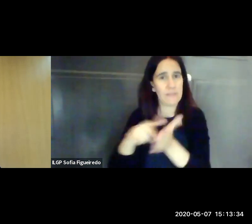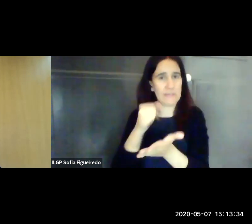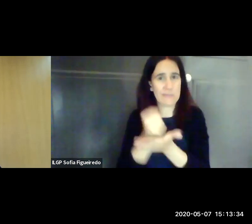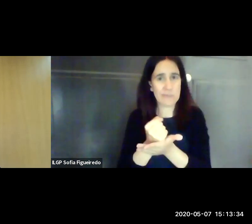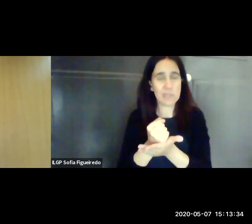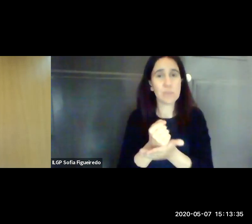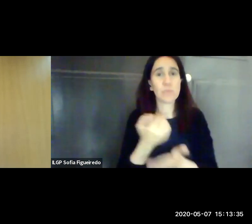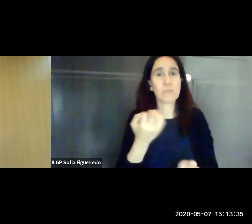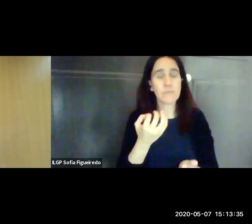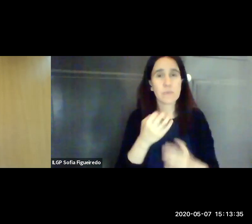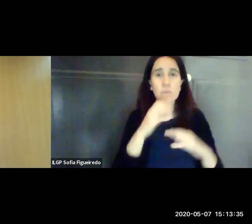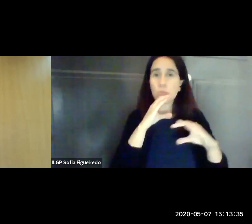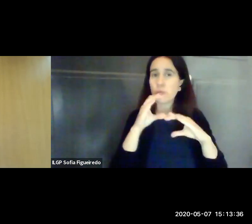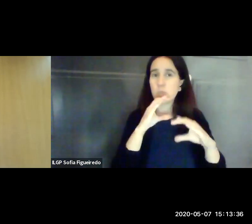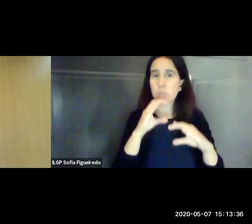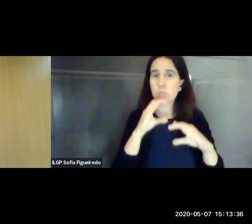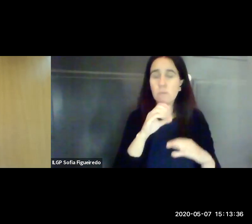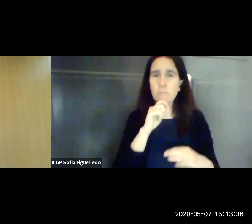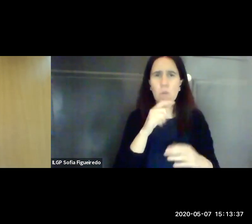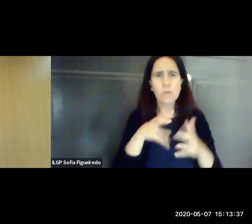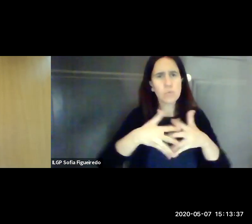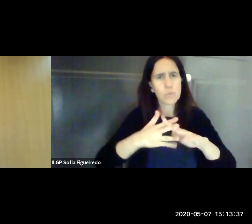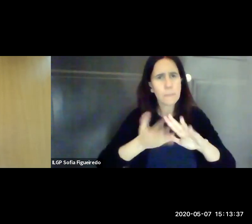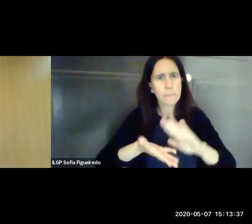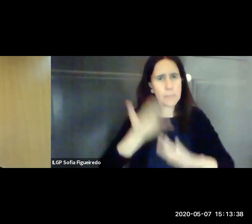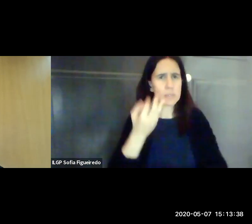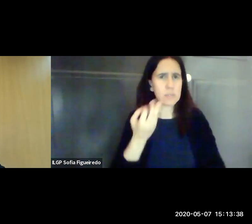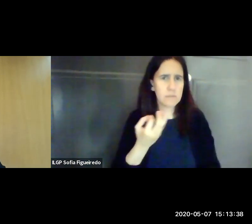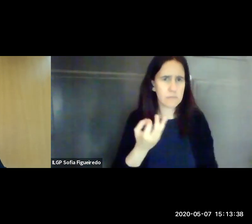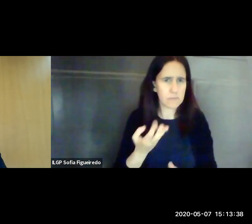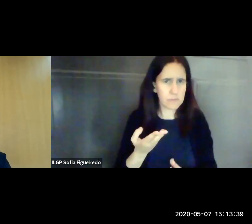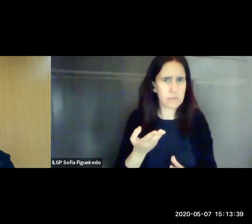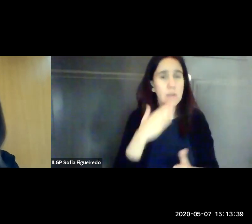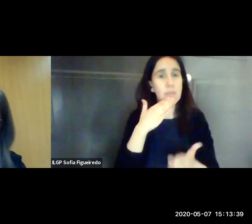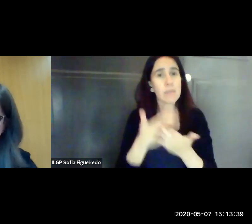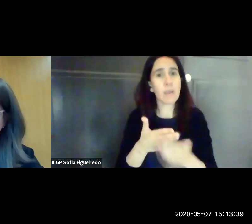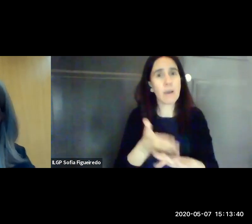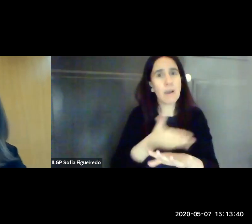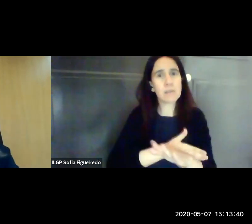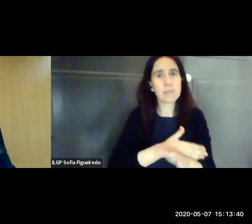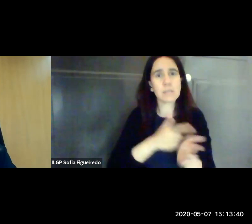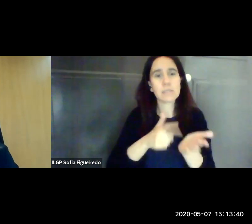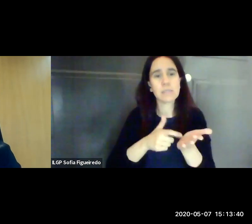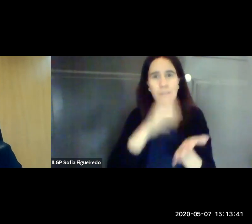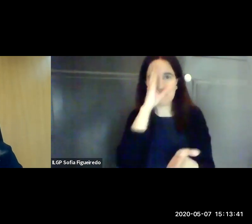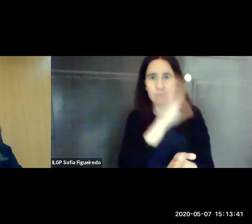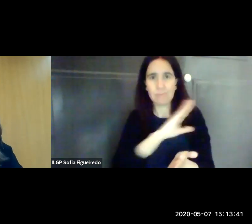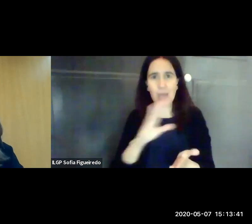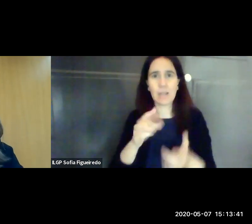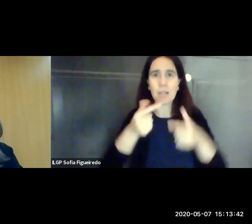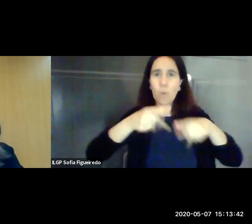comunicação deverá ser estruturada e planeada, antecipar as necessidades e ter uma linguagem consistente,